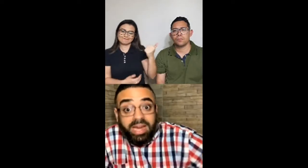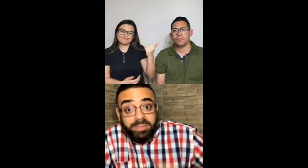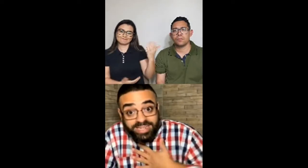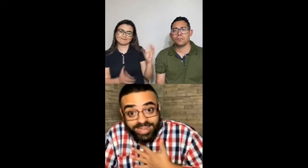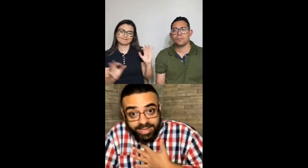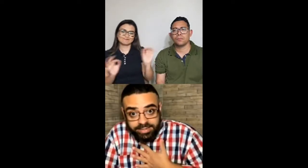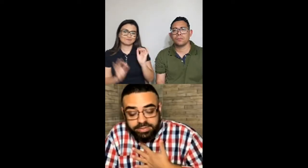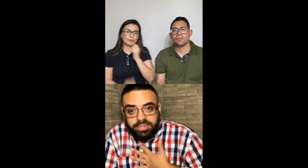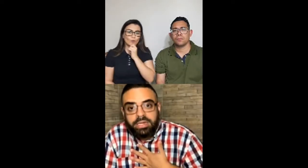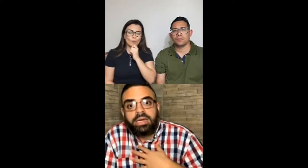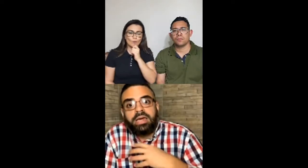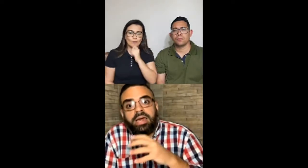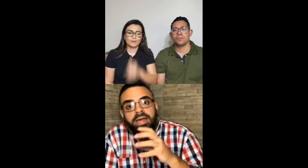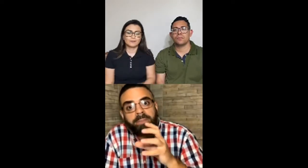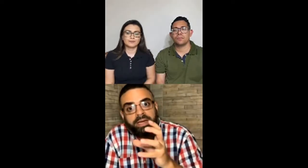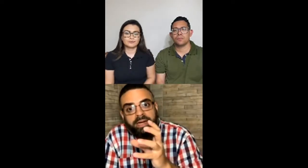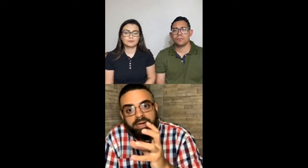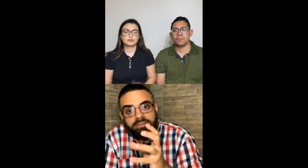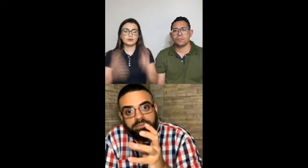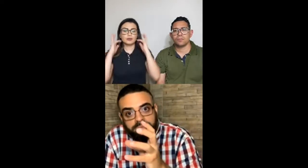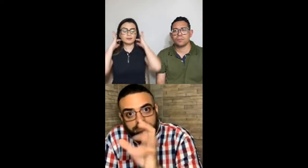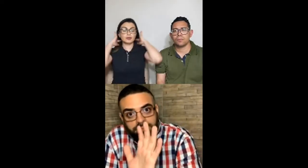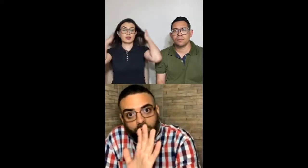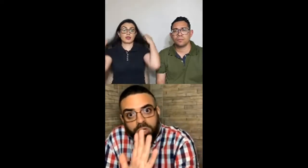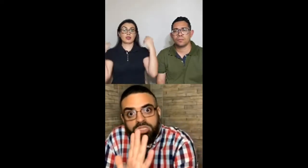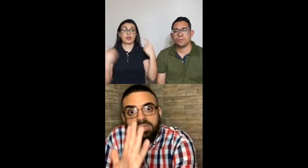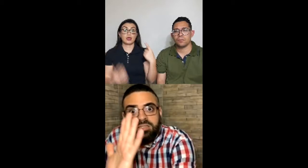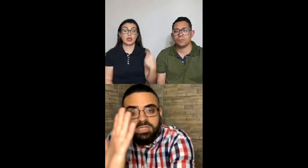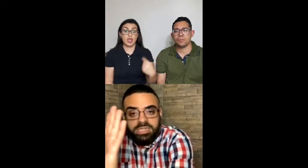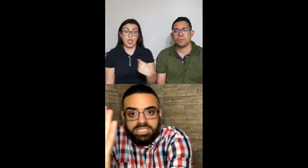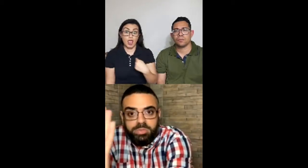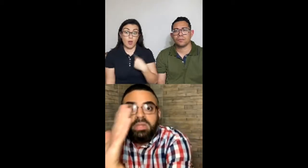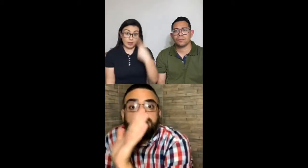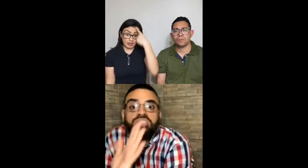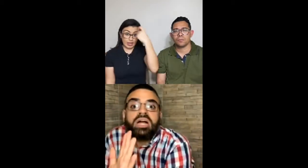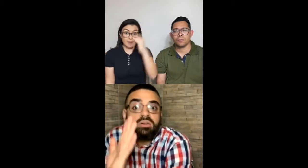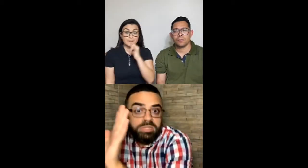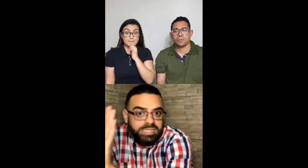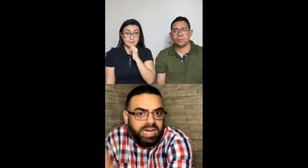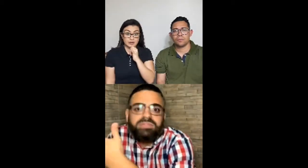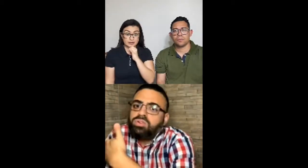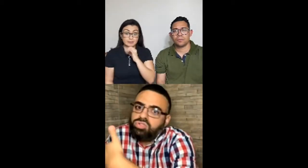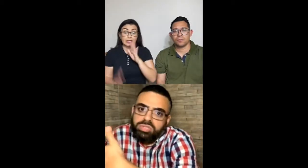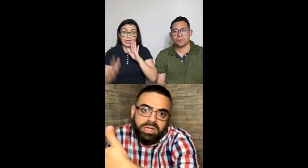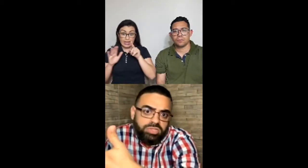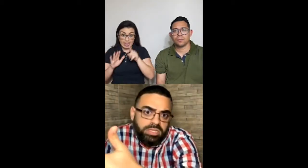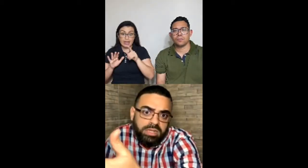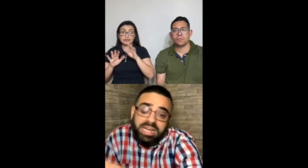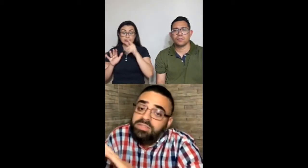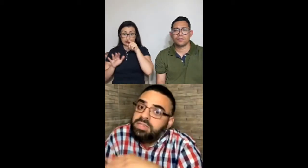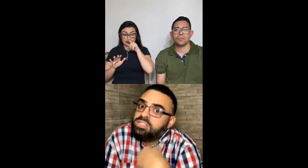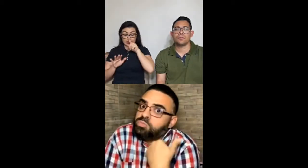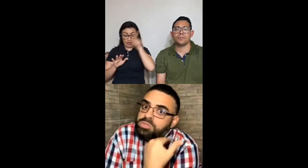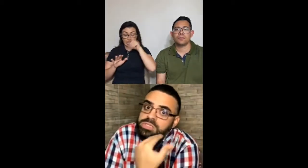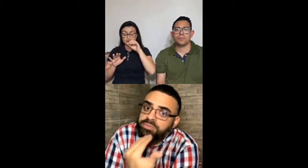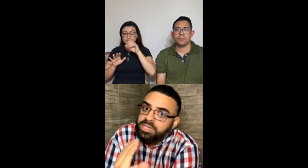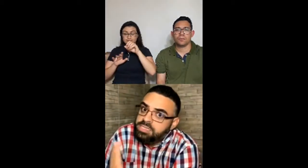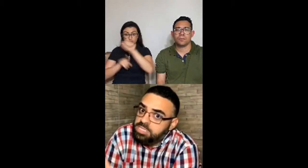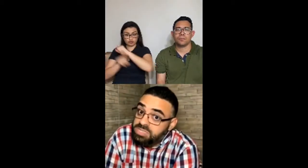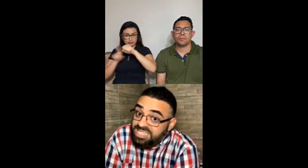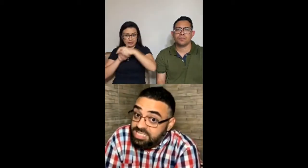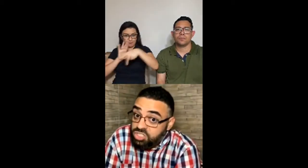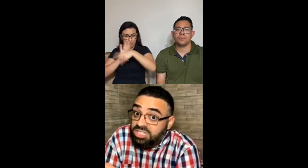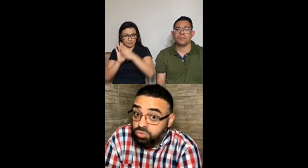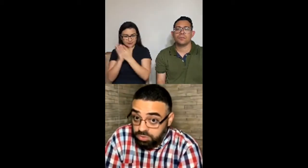mais por causa dessa questão, né? Se eu tivesse, porque eu quero a minha ideia, era pegar o projeto da